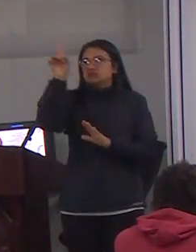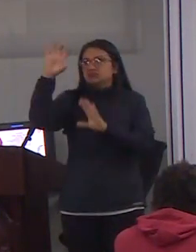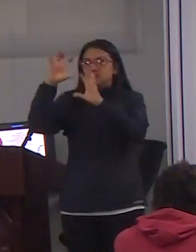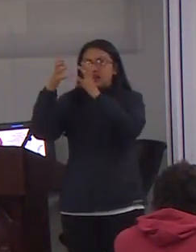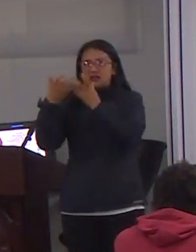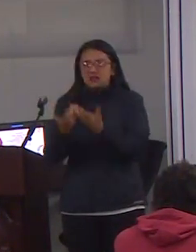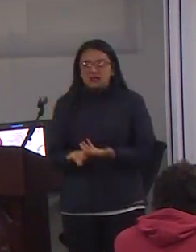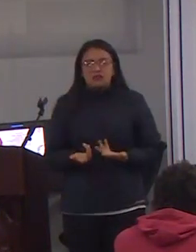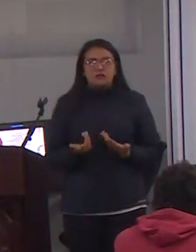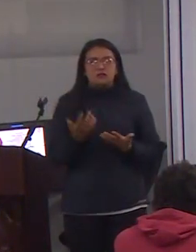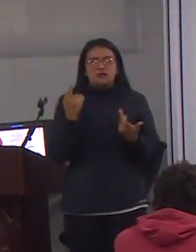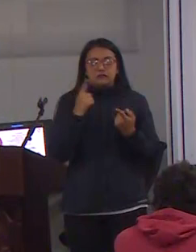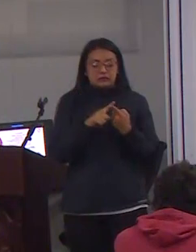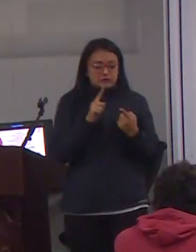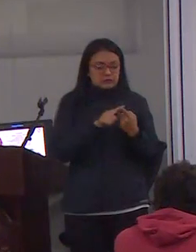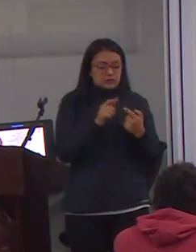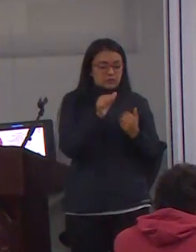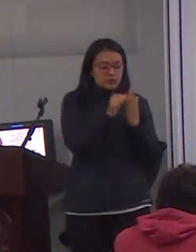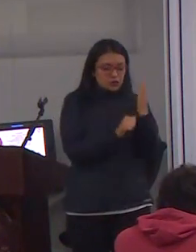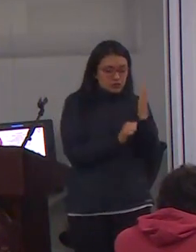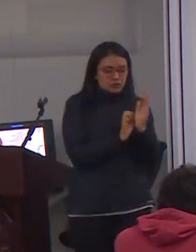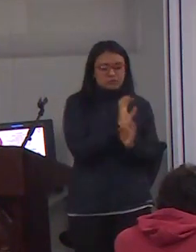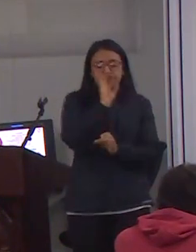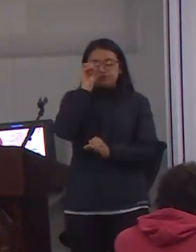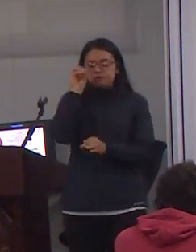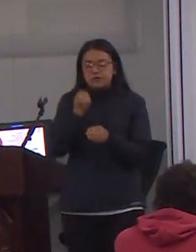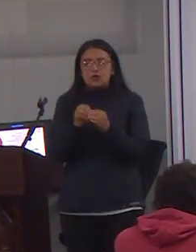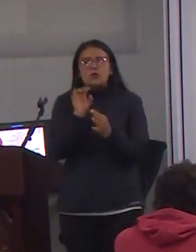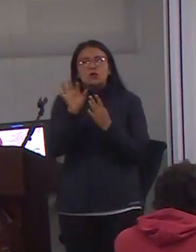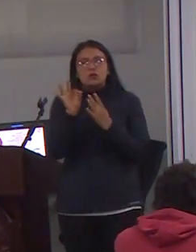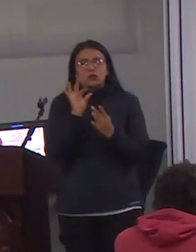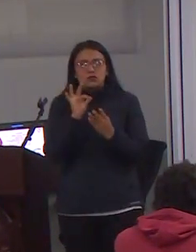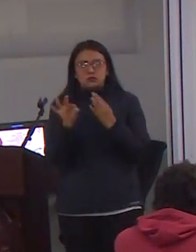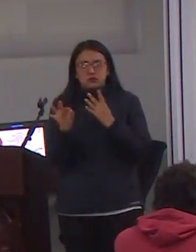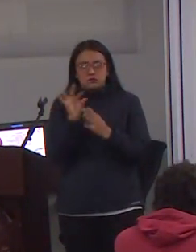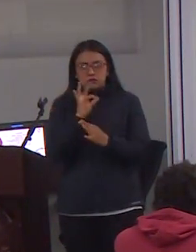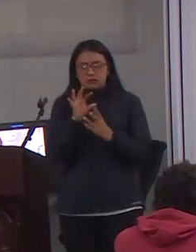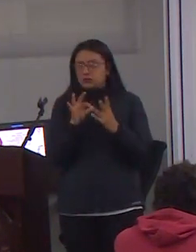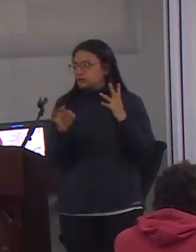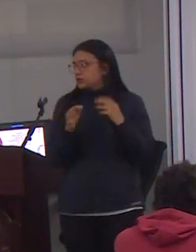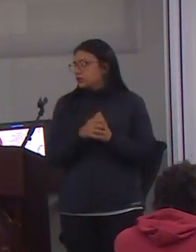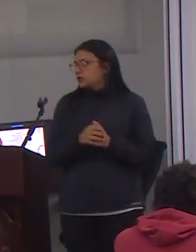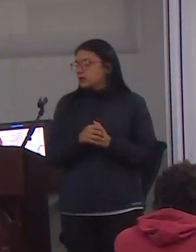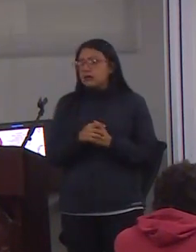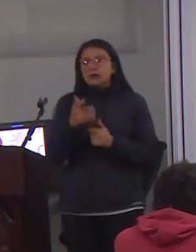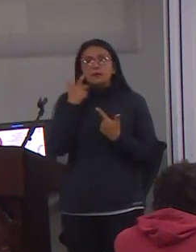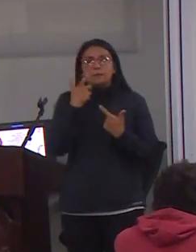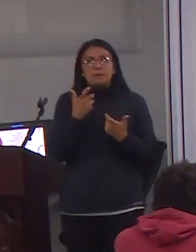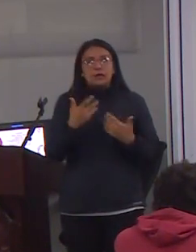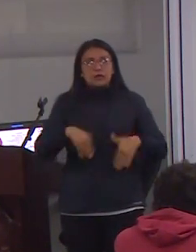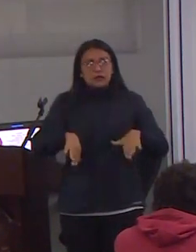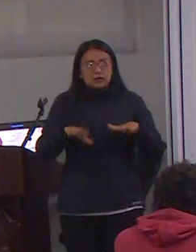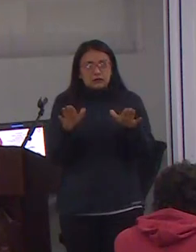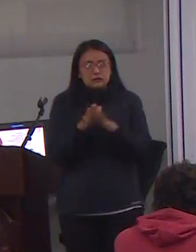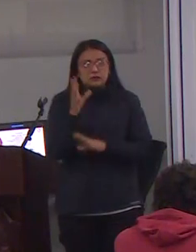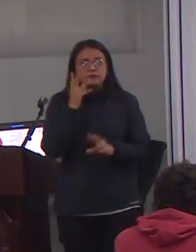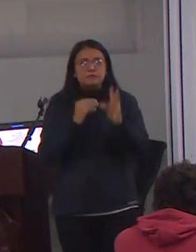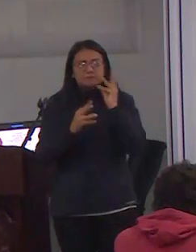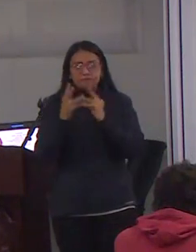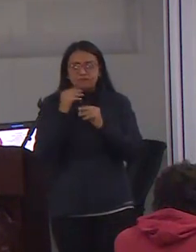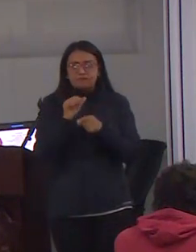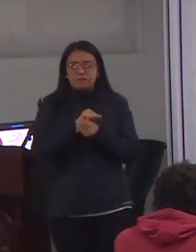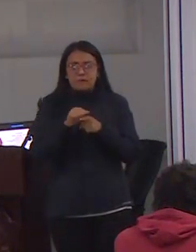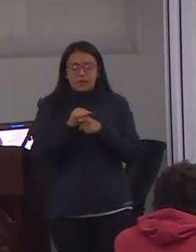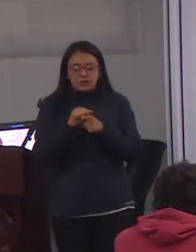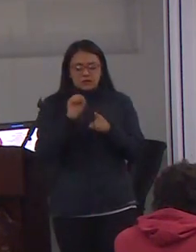y estos programas de transición por eso se llama también opciones en la medida en que se exponen experiencias de